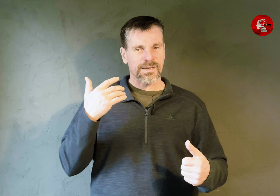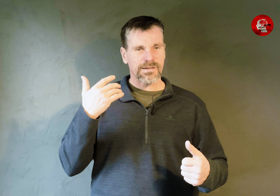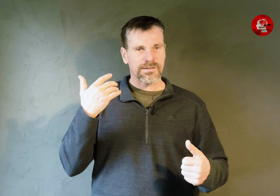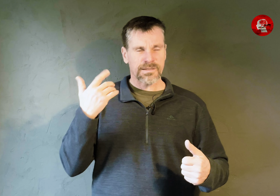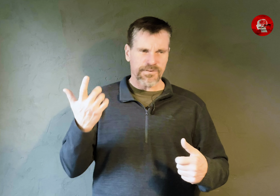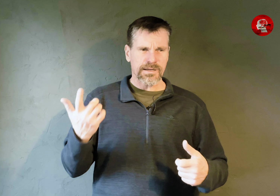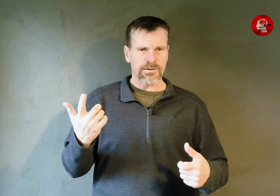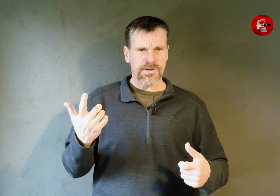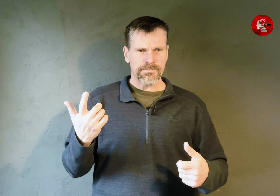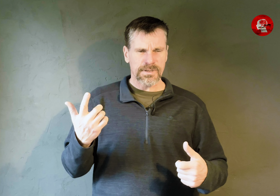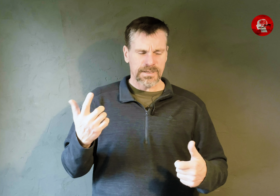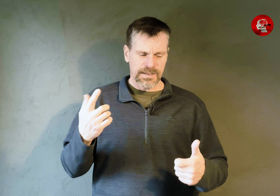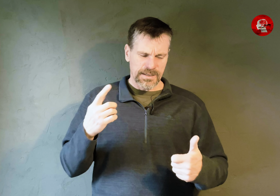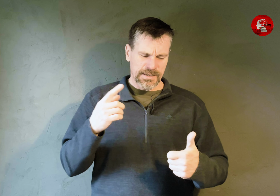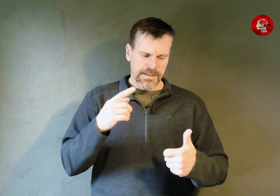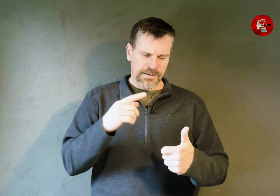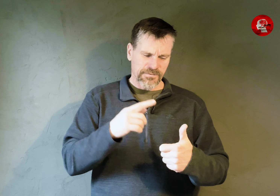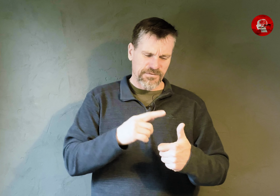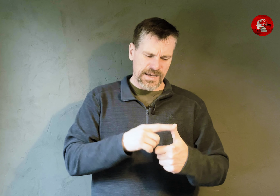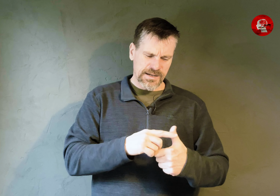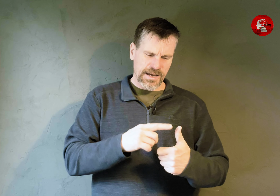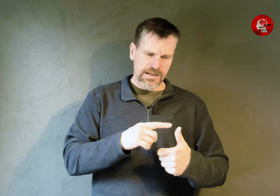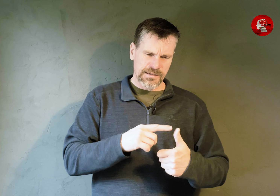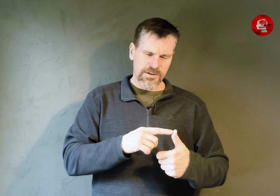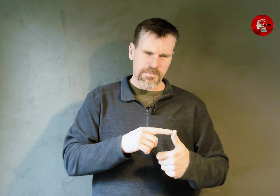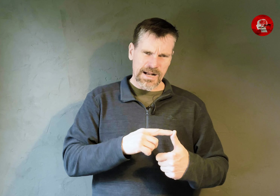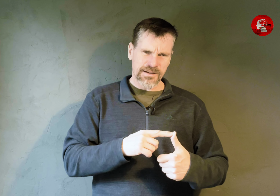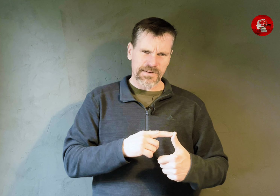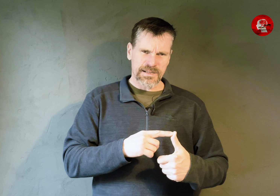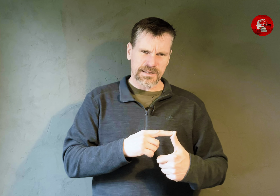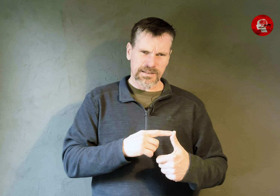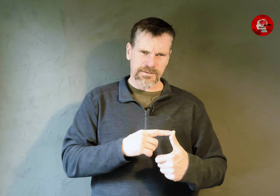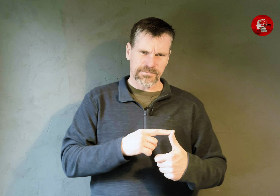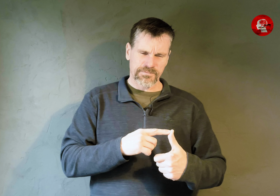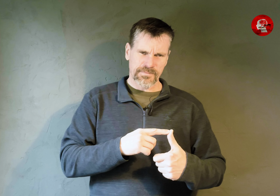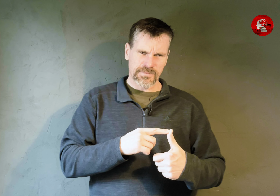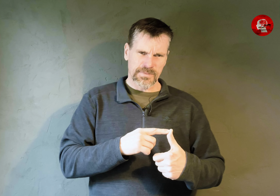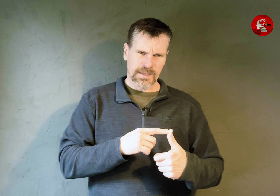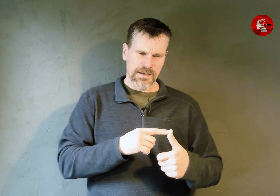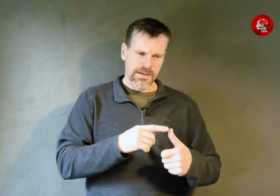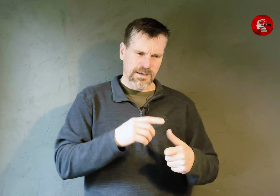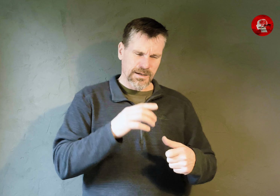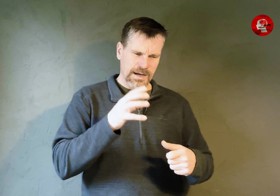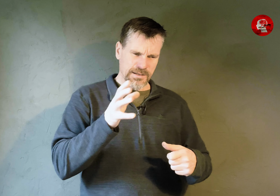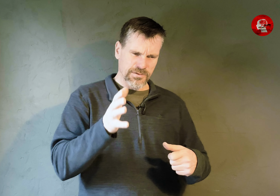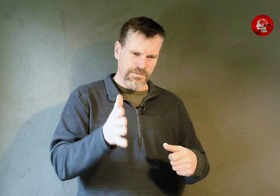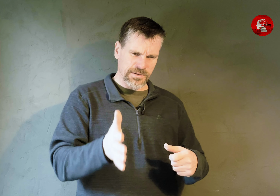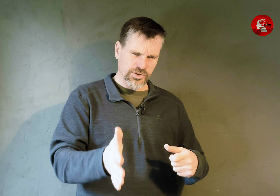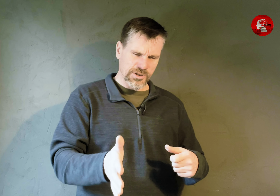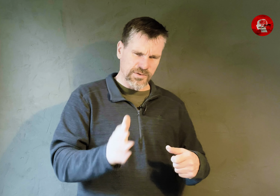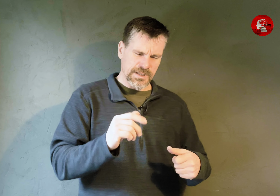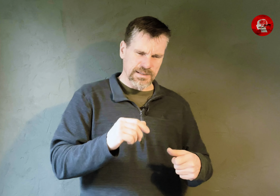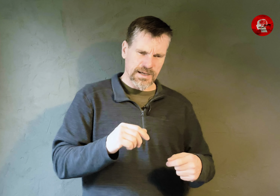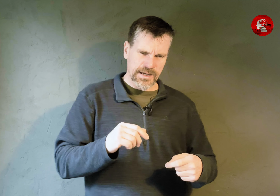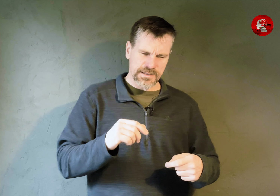jetzt frage ich euch mal wenn eine normal gefeilte kette gerade so von schnittschlussklasse 1